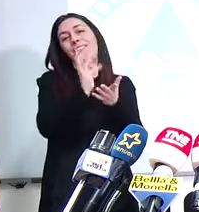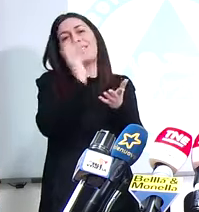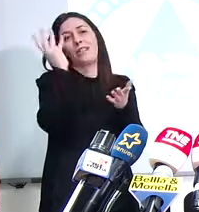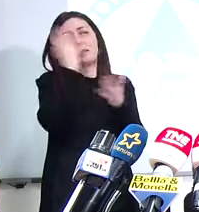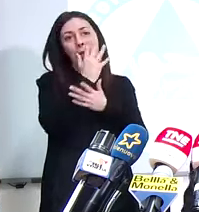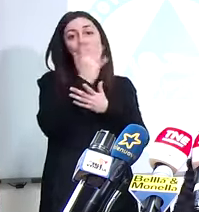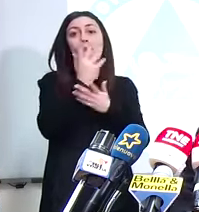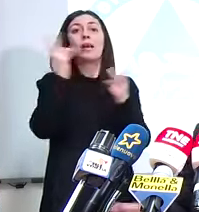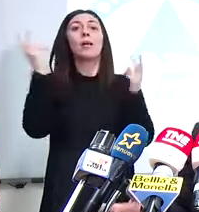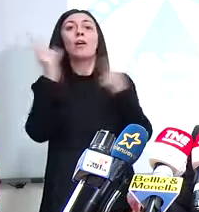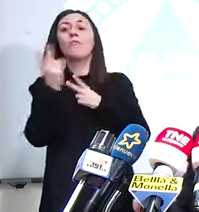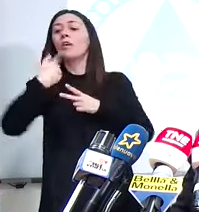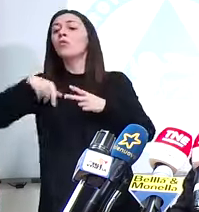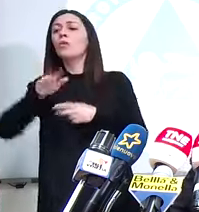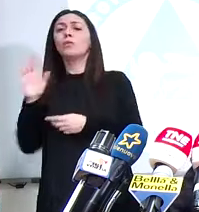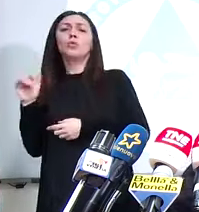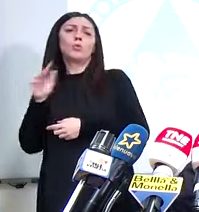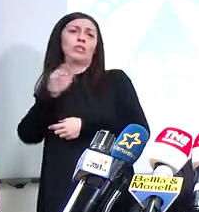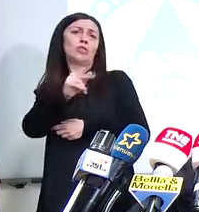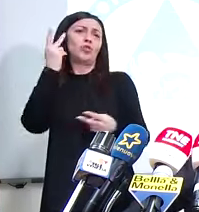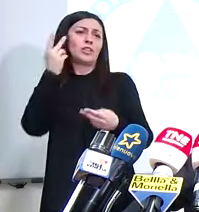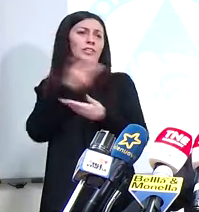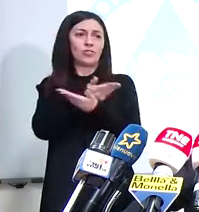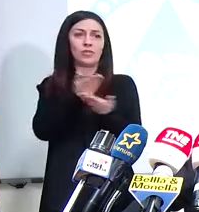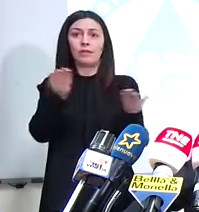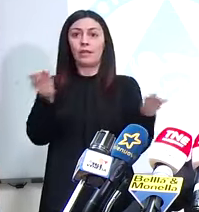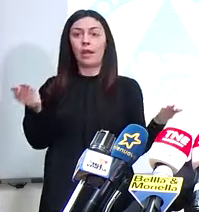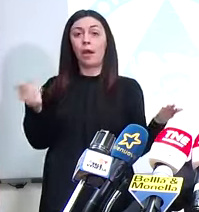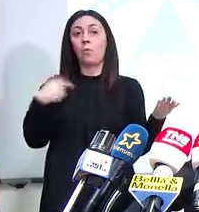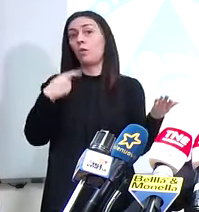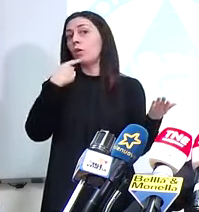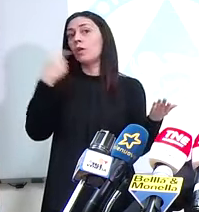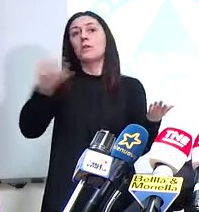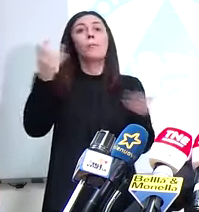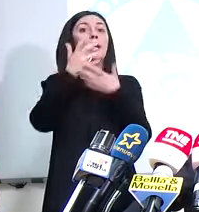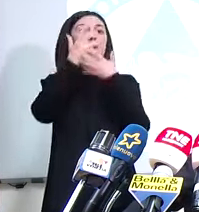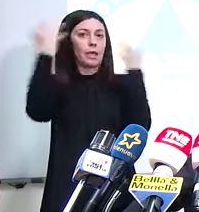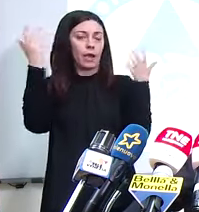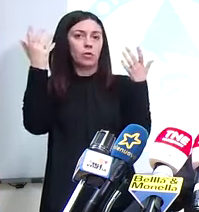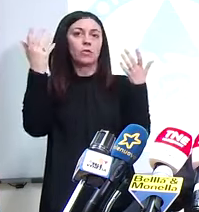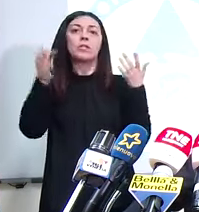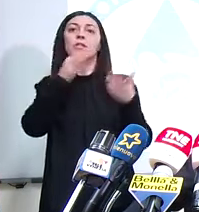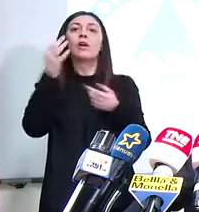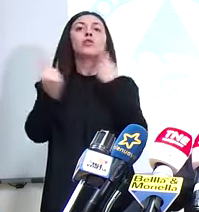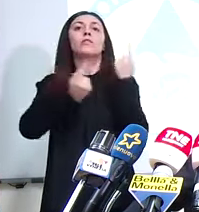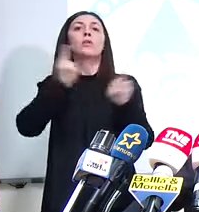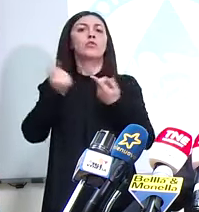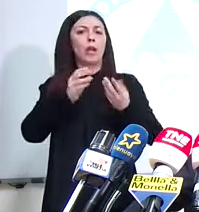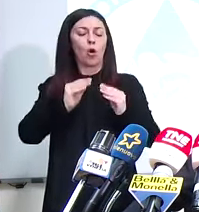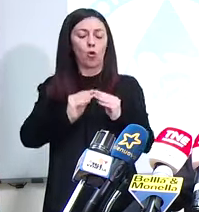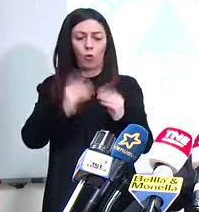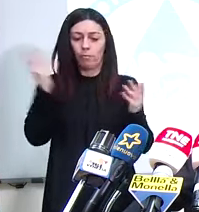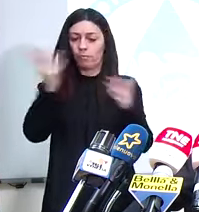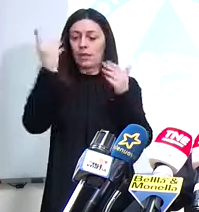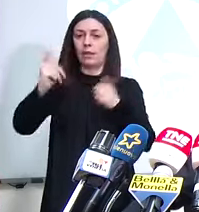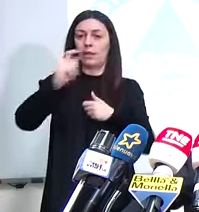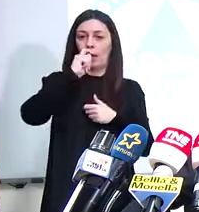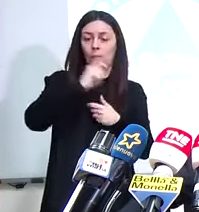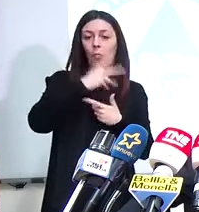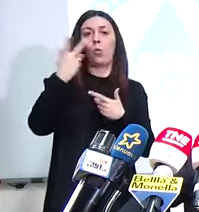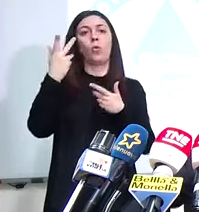dire guardate sta succedendo questo su tutte le cose di sempre tosi sul campo di sperimentazione su nuove misure eccetera